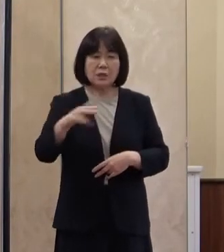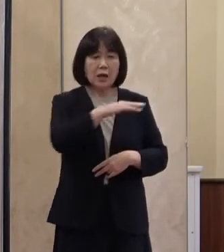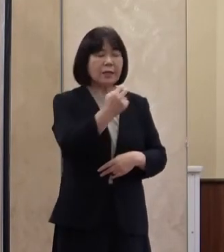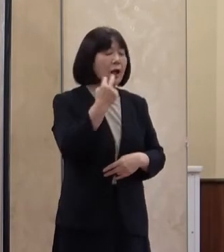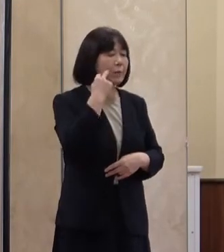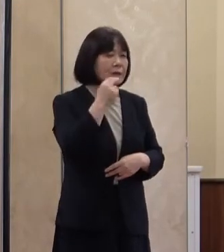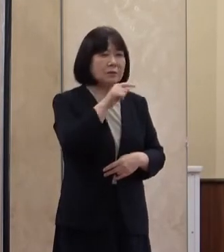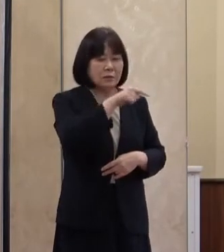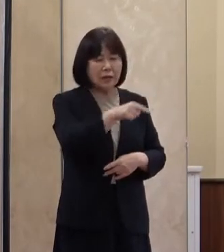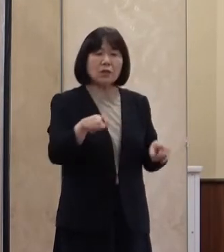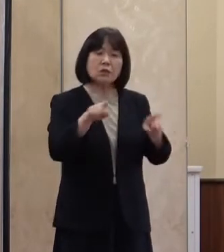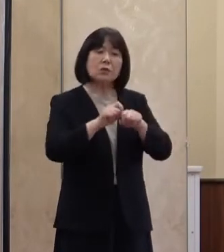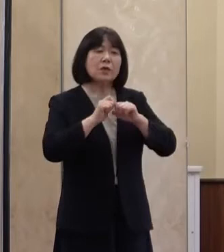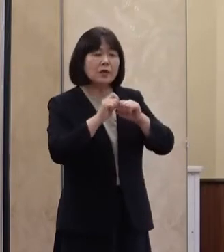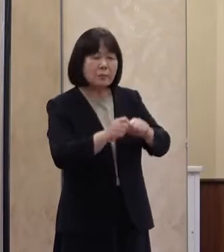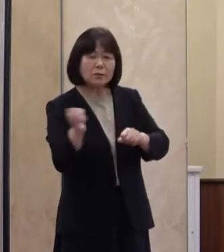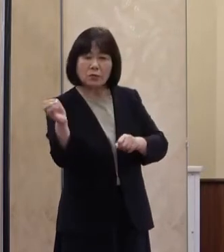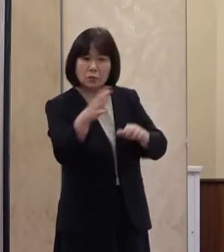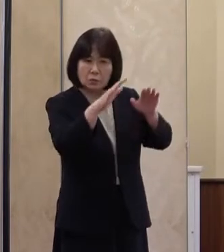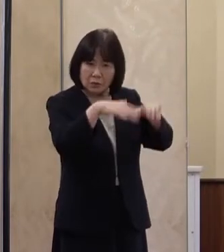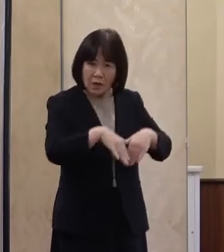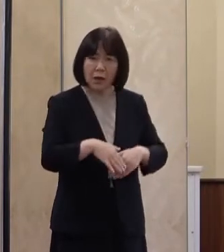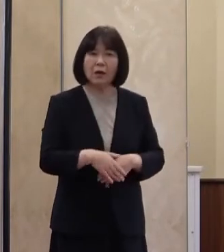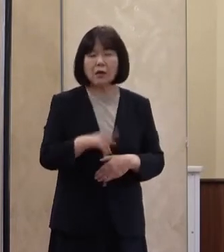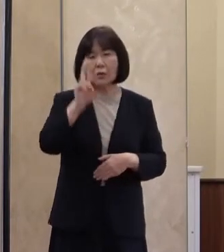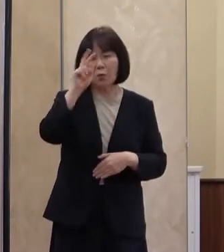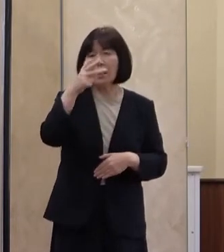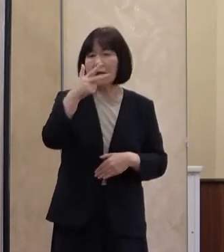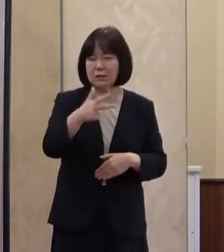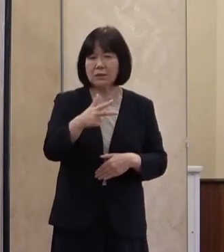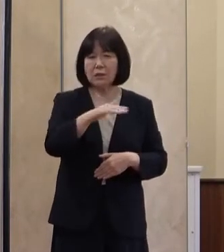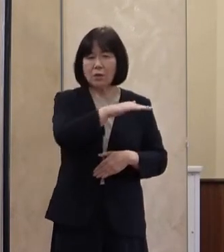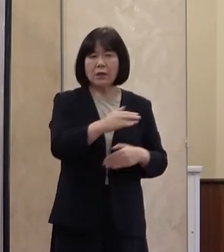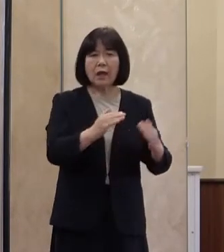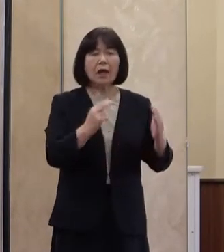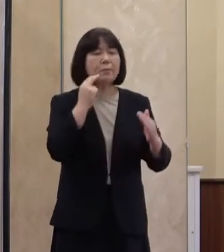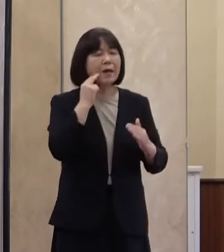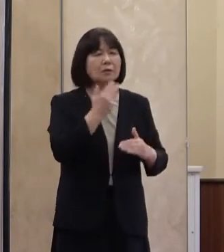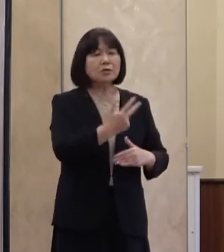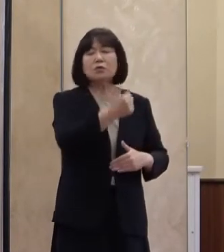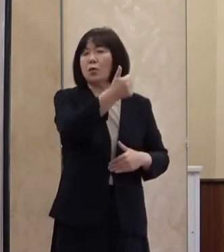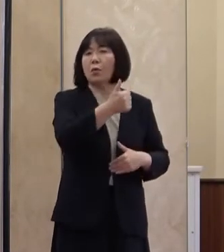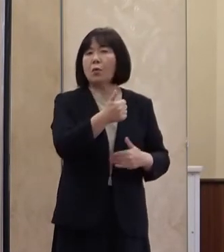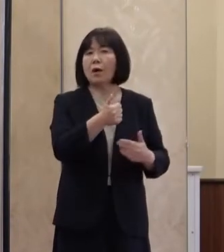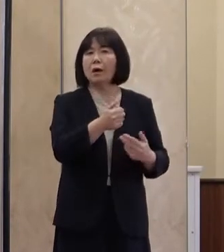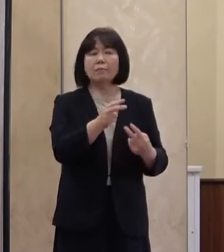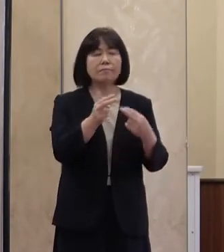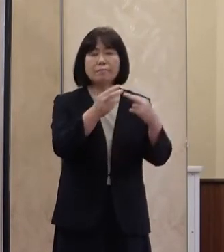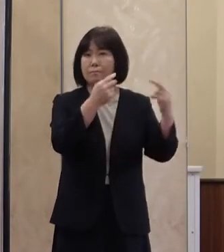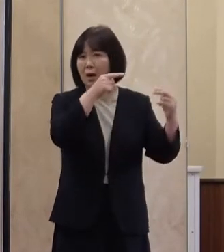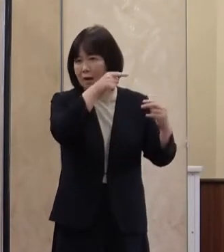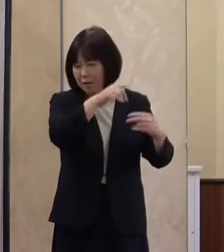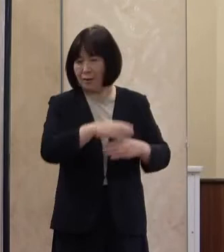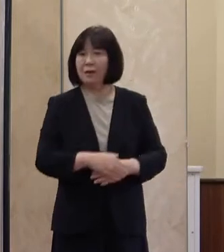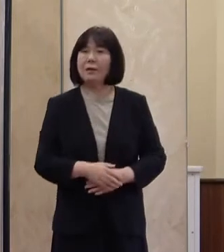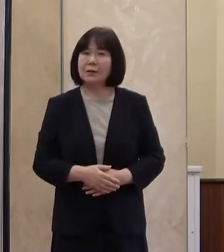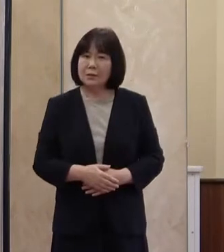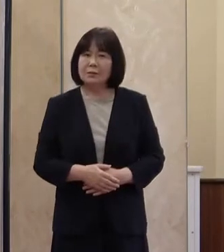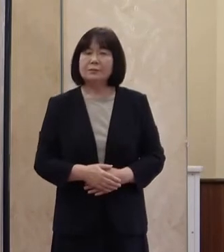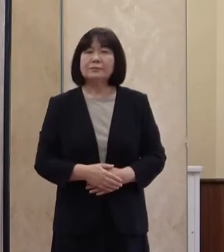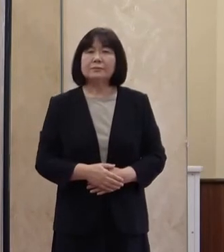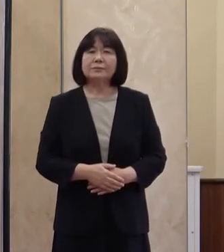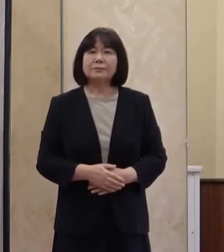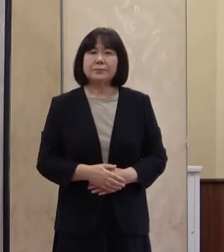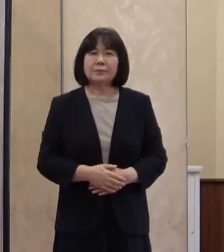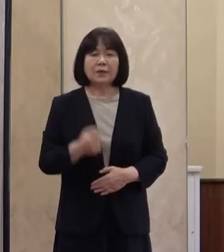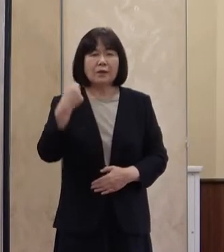潮堤対策やりましょうと言いましたが、大阪市平松市長はそれに乗りませんでした。でも